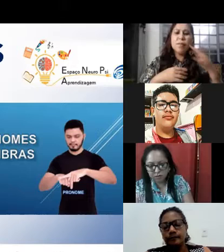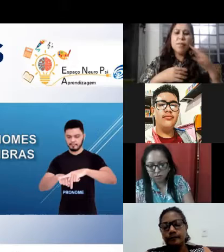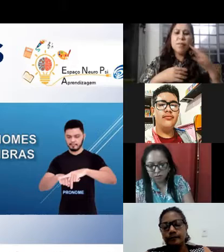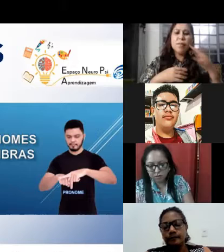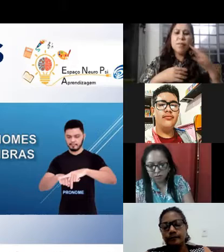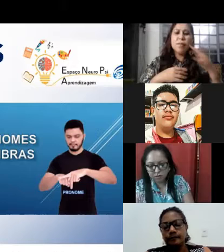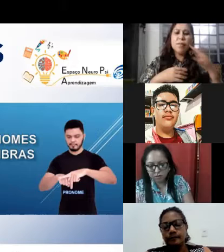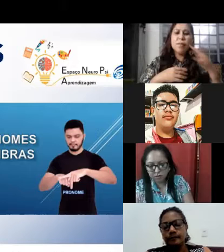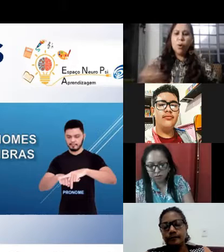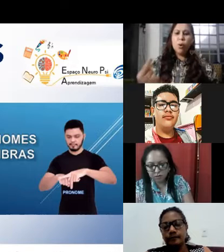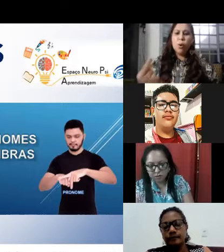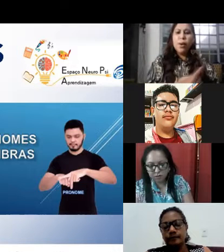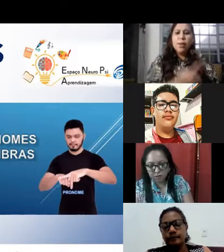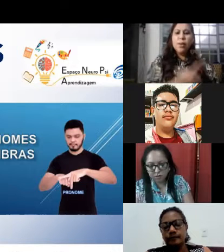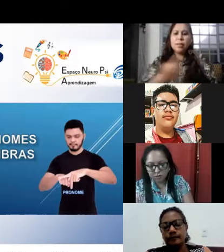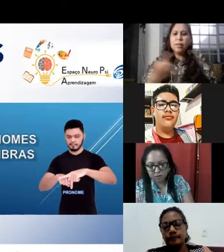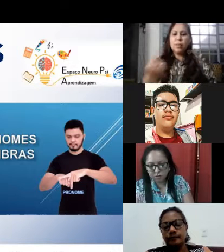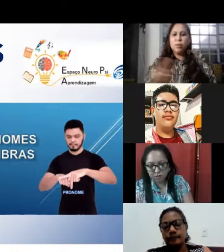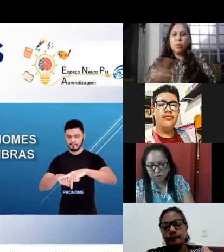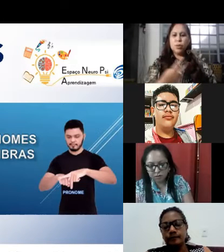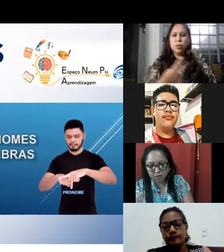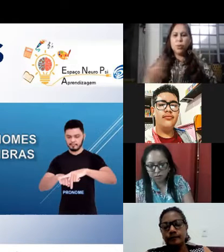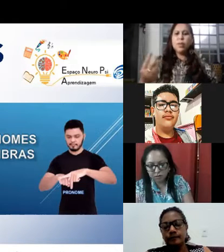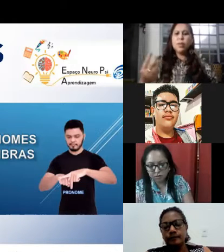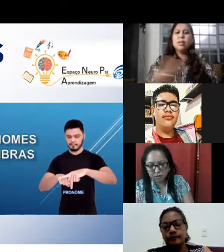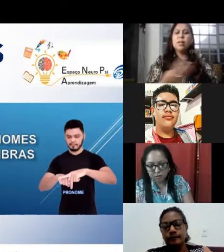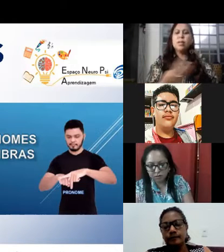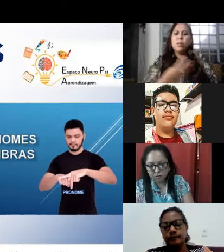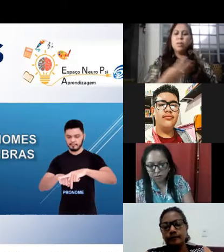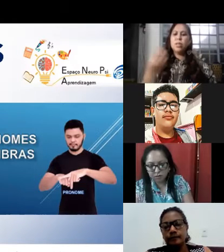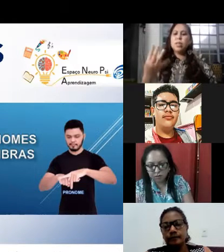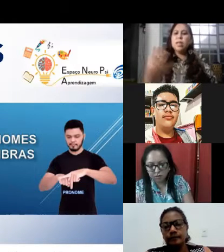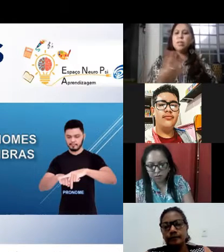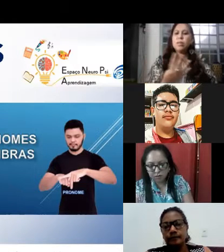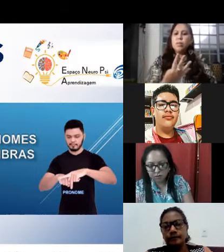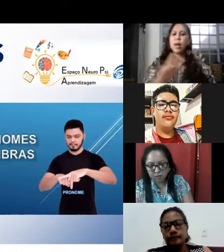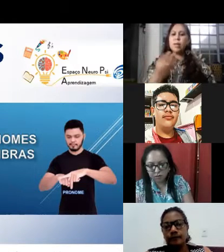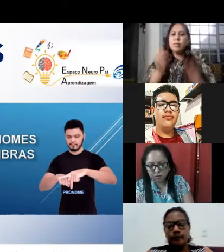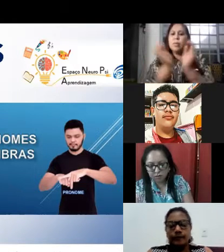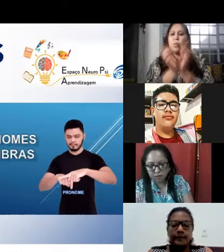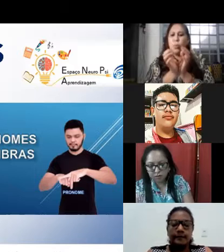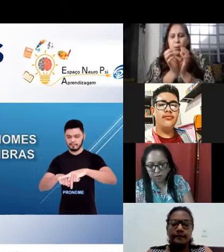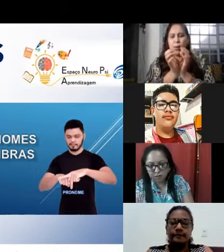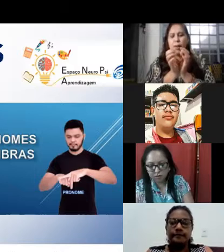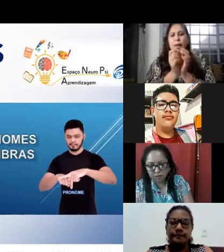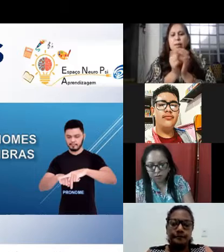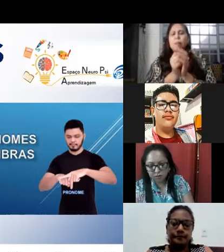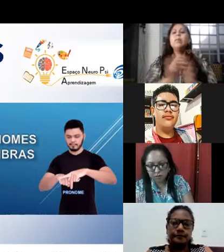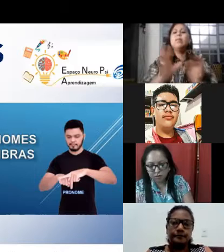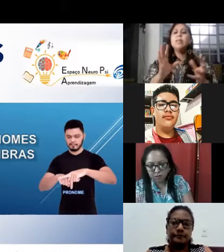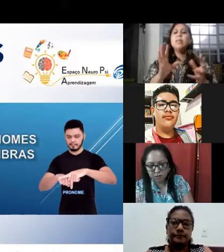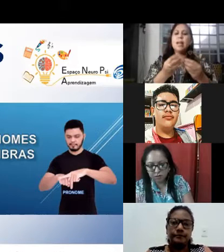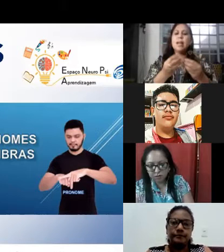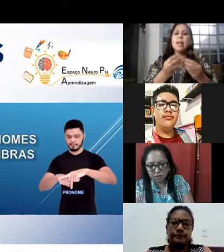ver depois. Nós 2, nós 3, nós 4 e grupo.